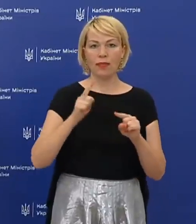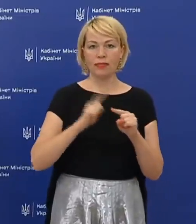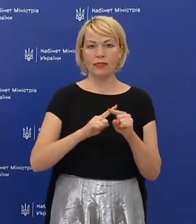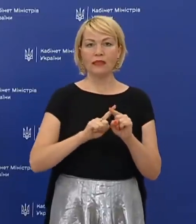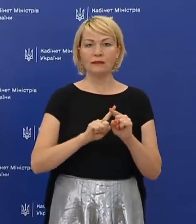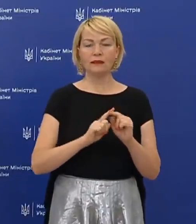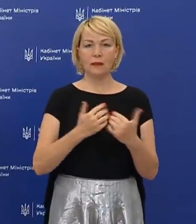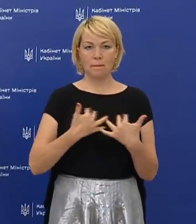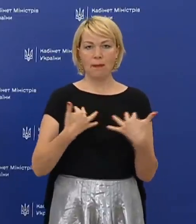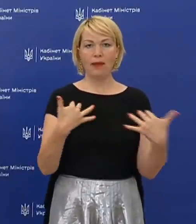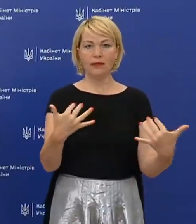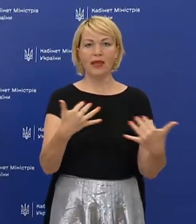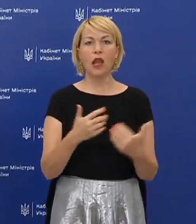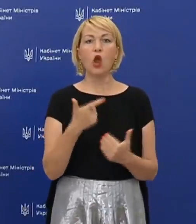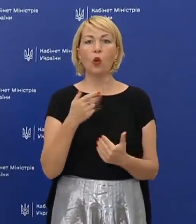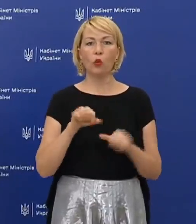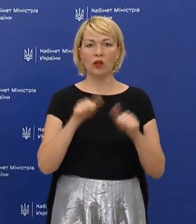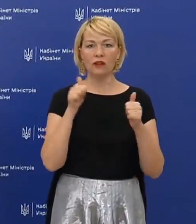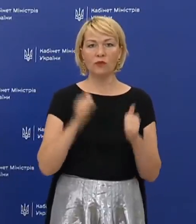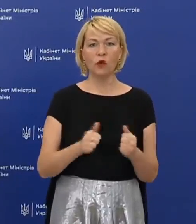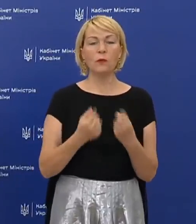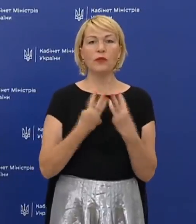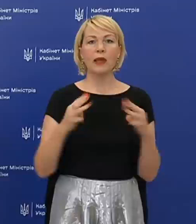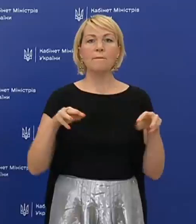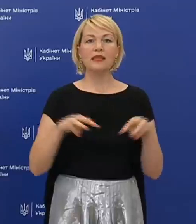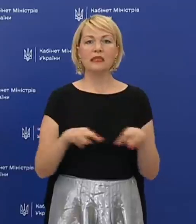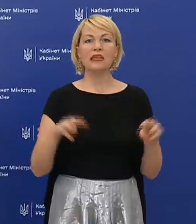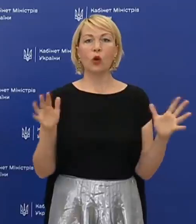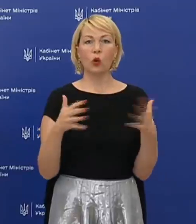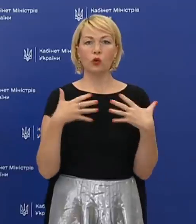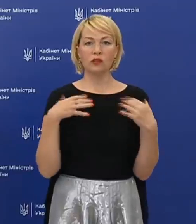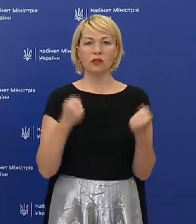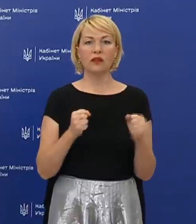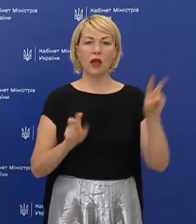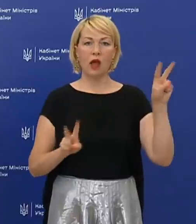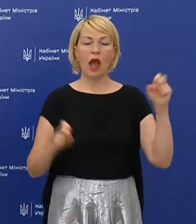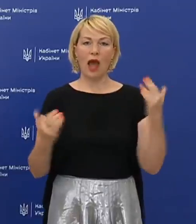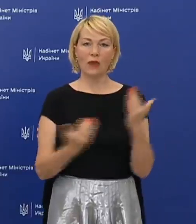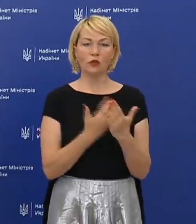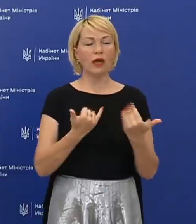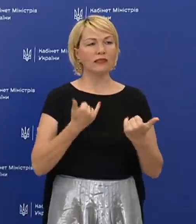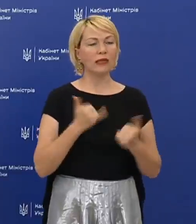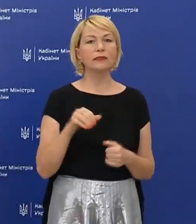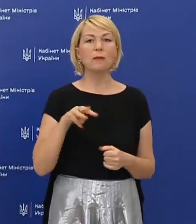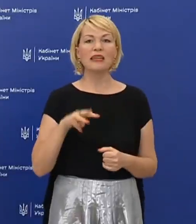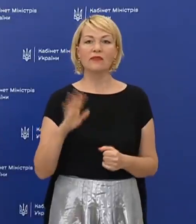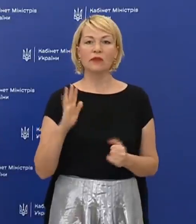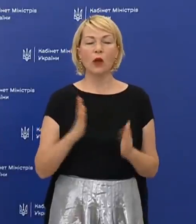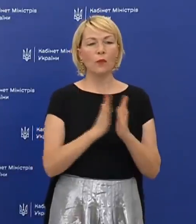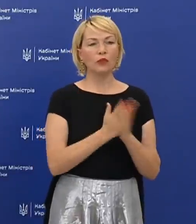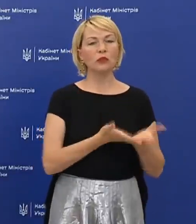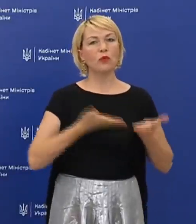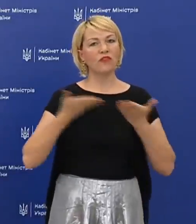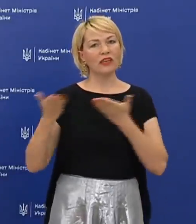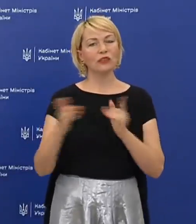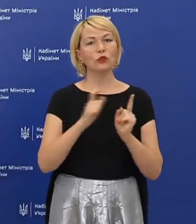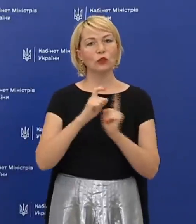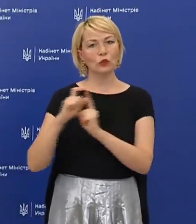через Google форму, яка знаходиться на сайті Міністерства охорони здоров'я в рубриці «Анонси». А зараз, Максим Володимирович, прошу вас до слова.